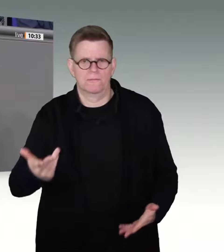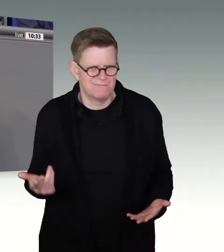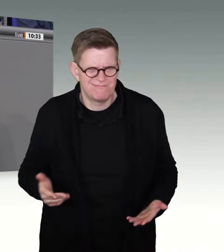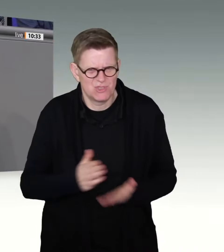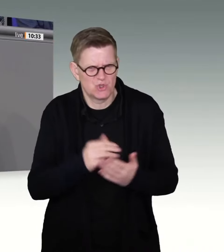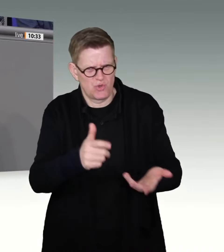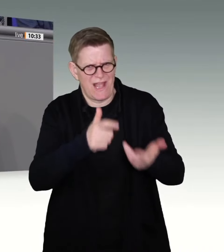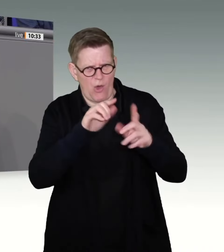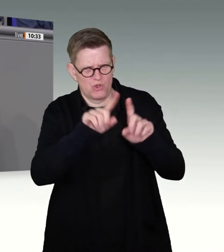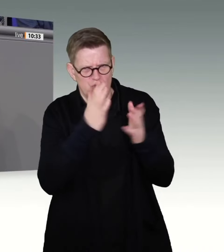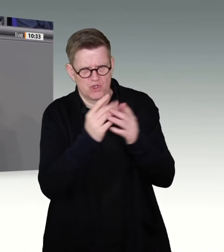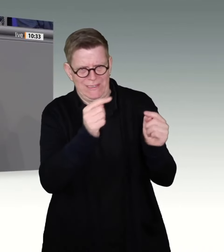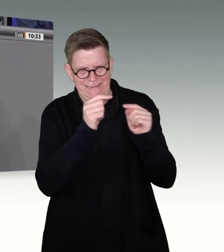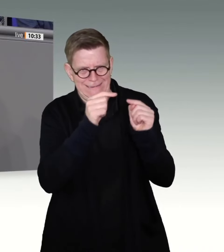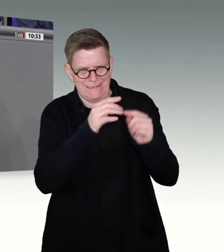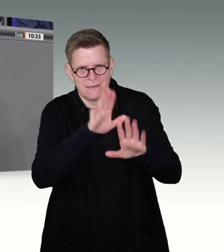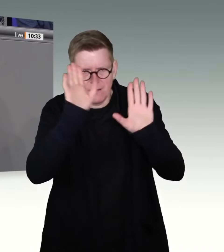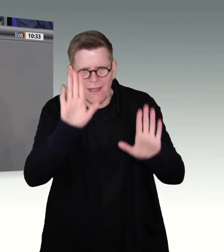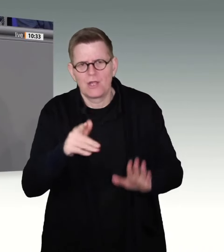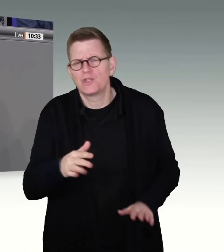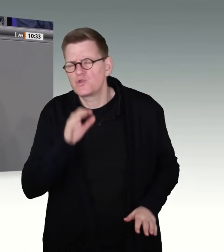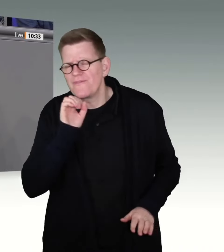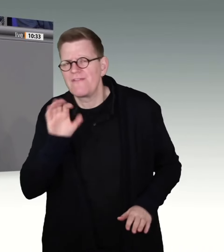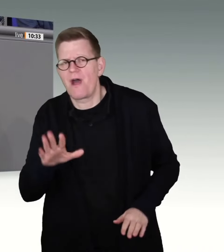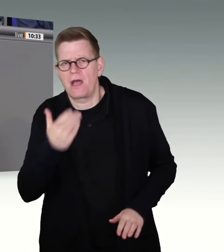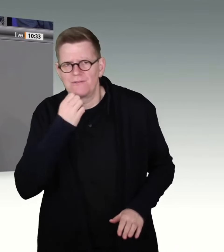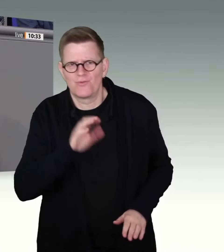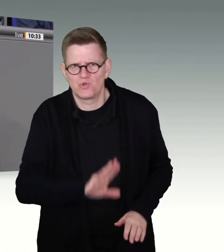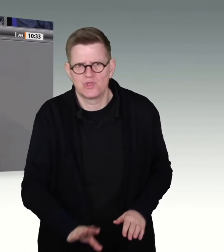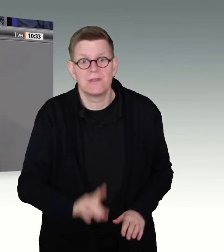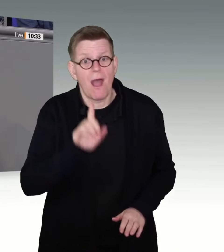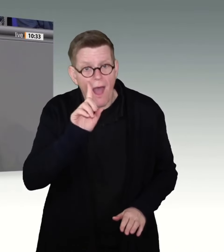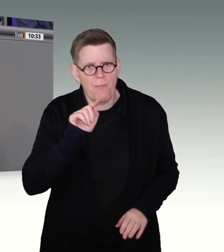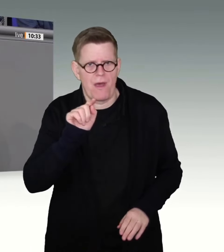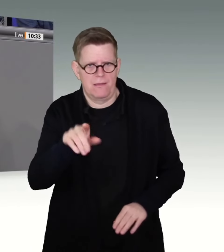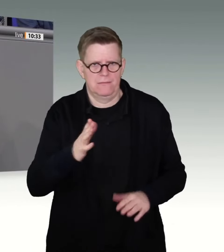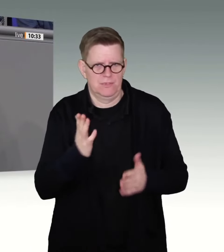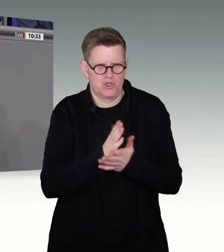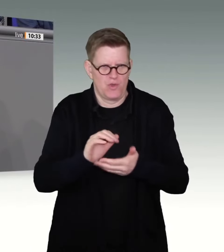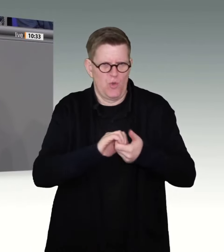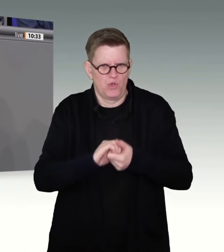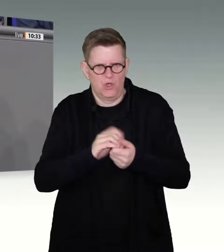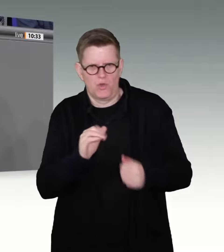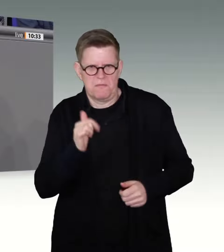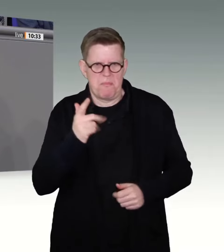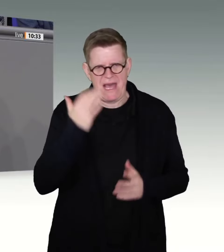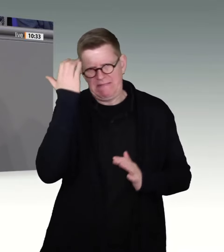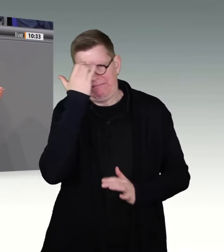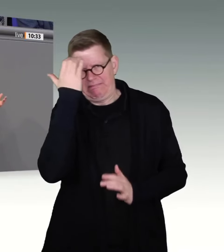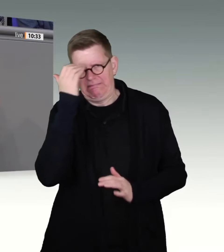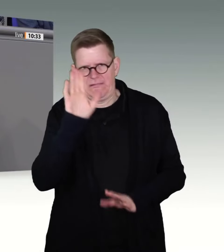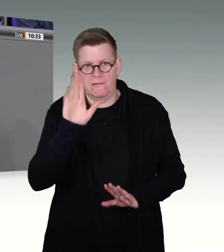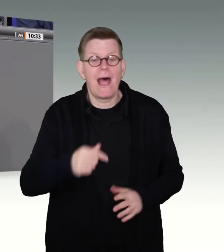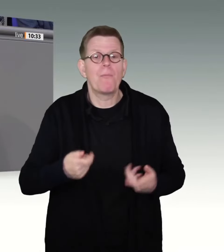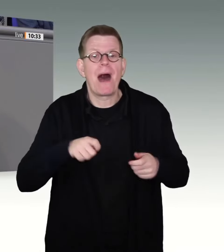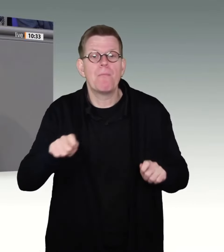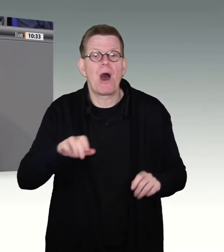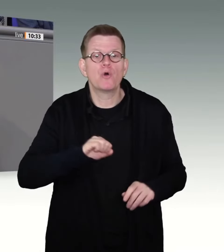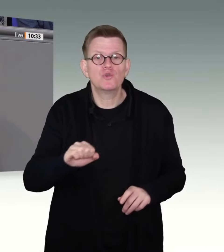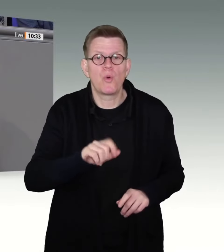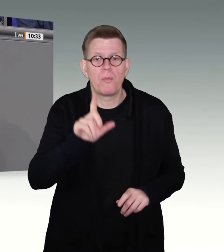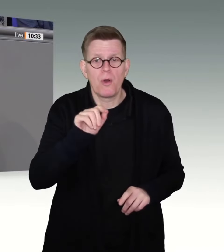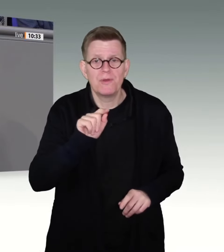Die Situation, die wir haben, ist, dass wir fast 900.000 genehmigte Bauprojekte in Deutschland haben, die einfach nicht gebaut werden. Und das